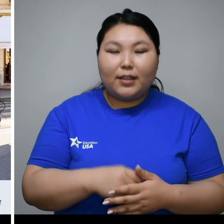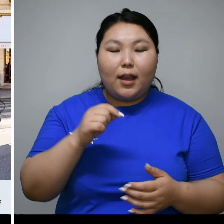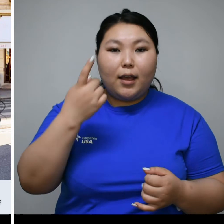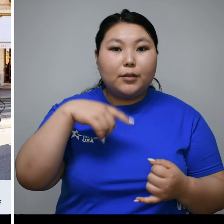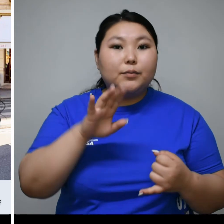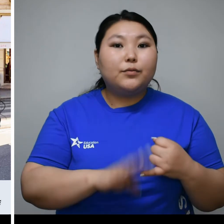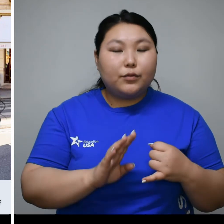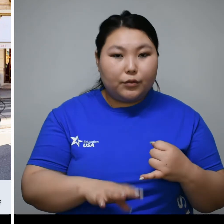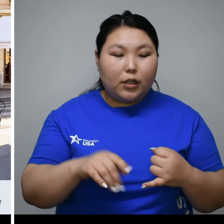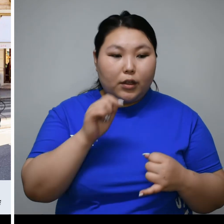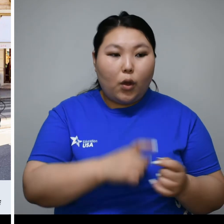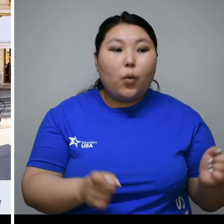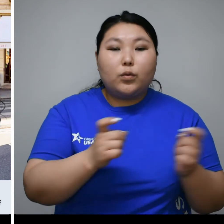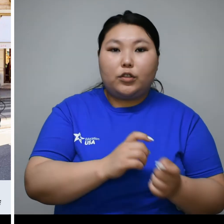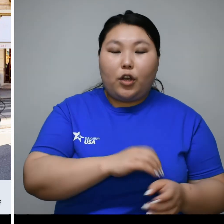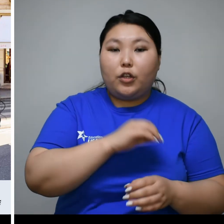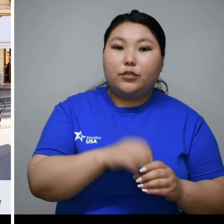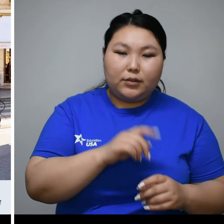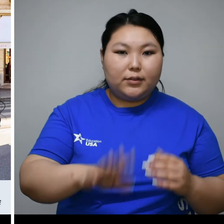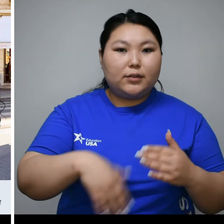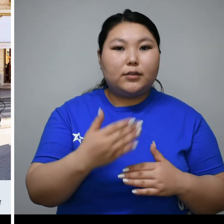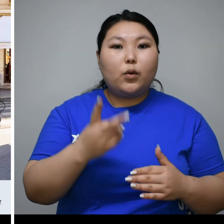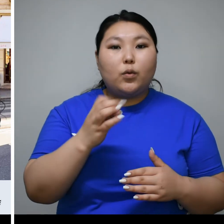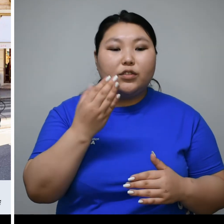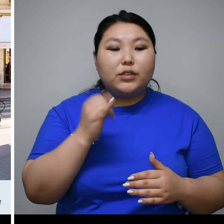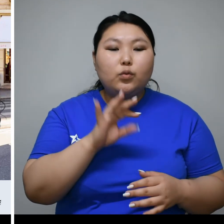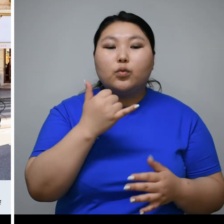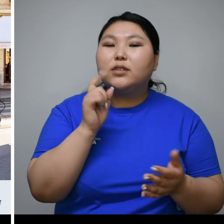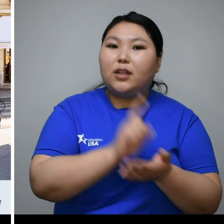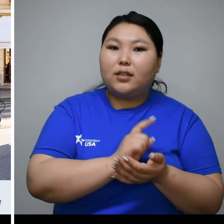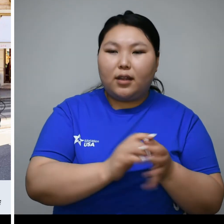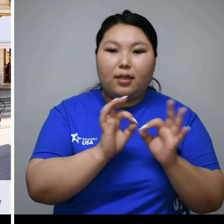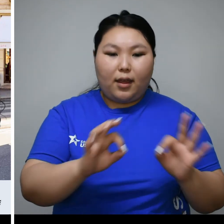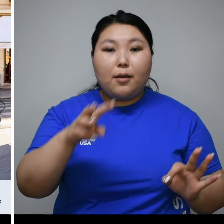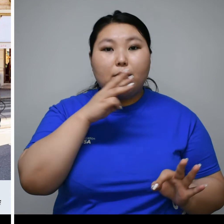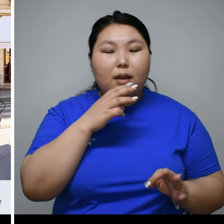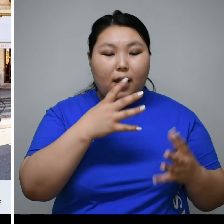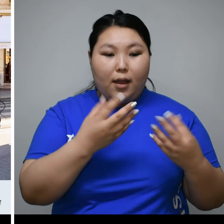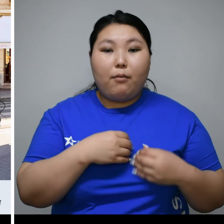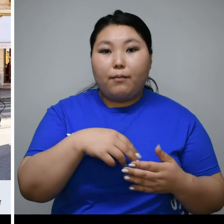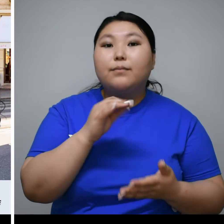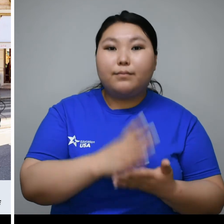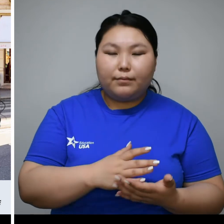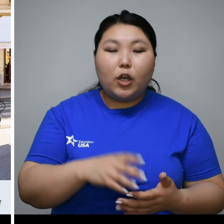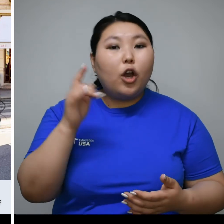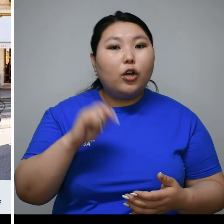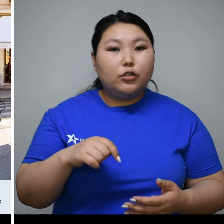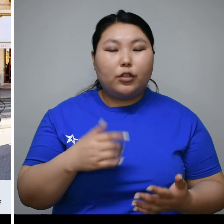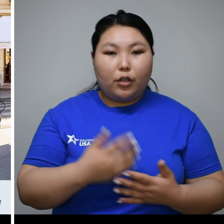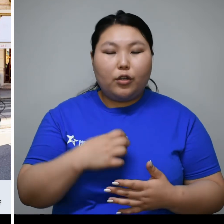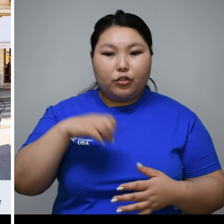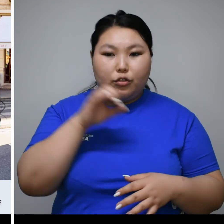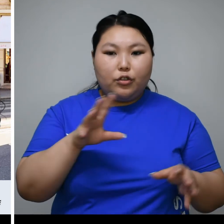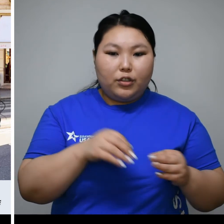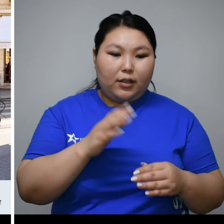байлаа. Хамгийн сүүлд одоо яг тэр уулзалтанд оролцоод дараагийн үе шатуудад юу шаарддагдах нарийн мэдээлэл аваад байна. За одоо